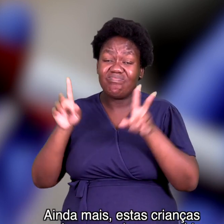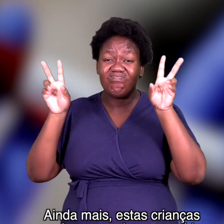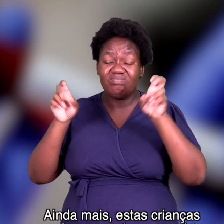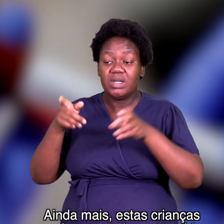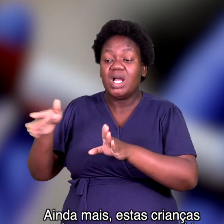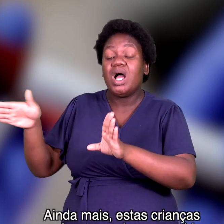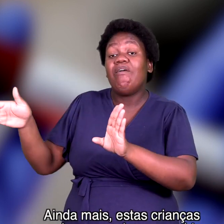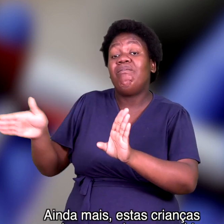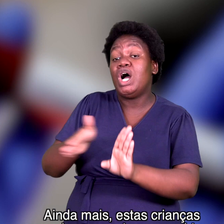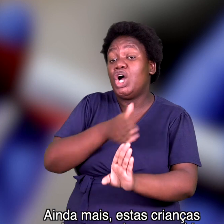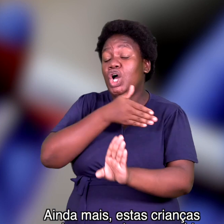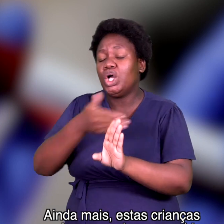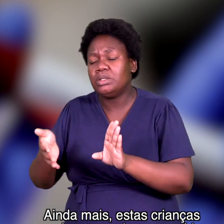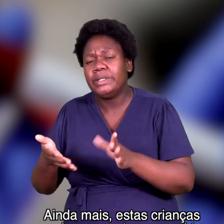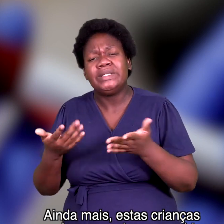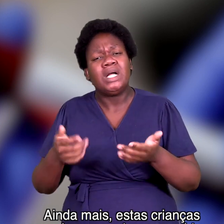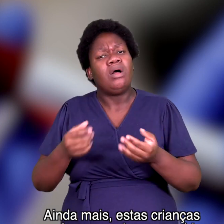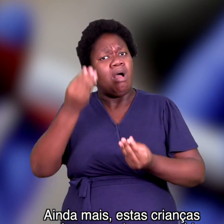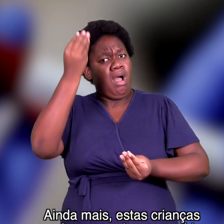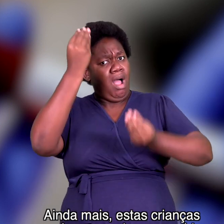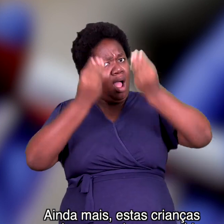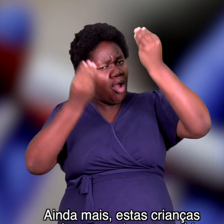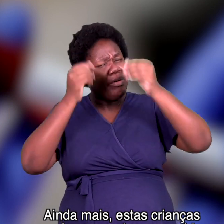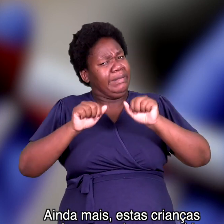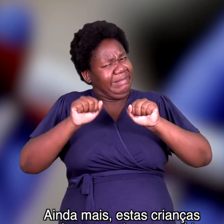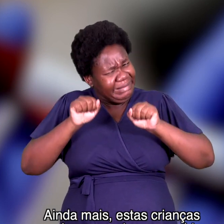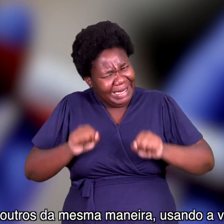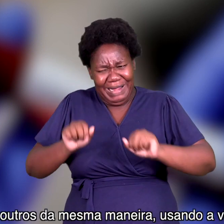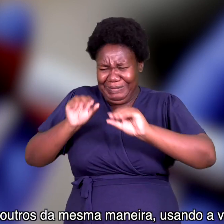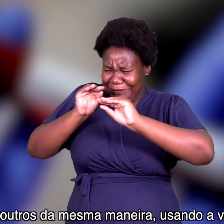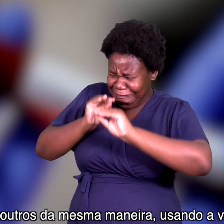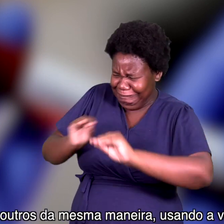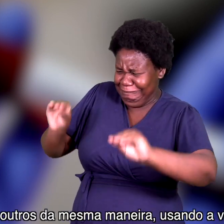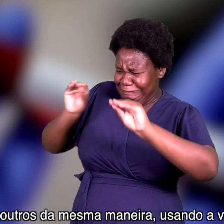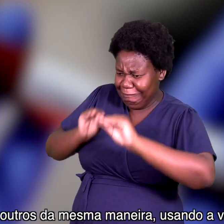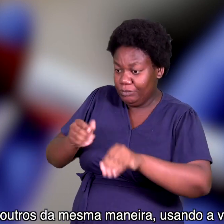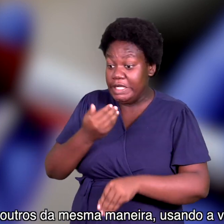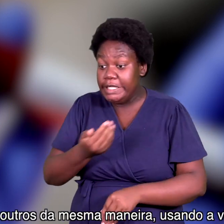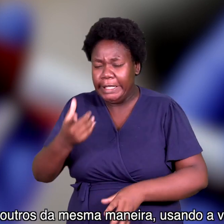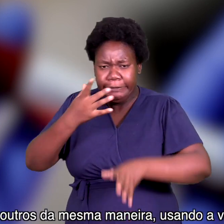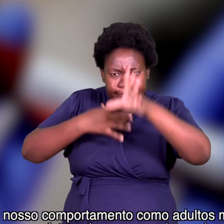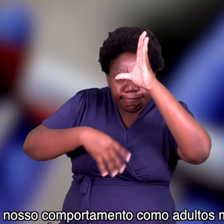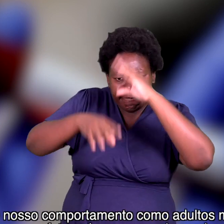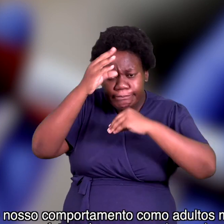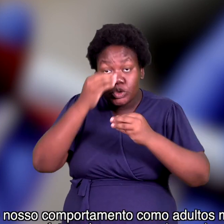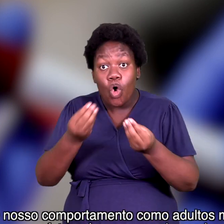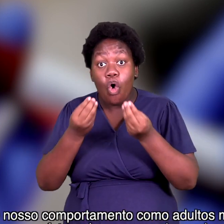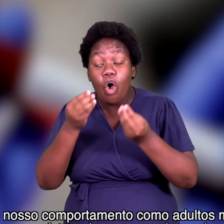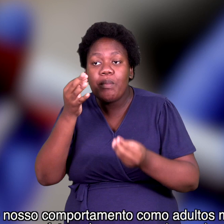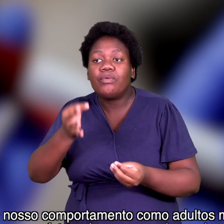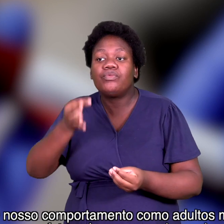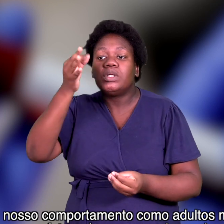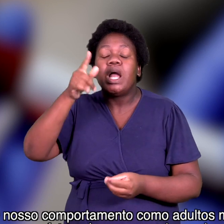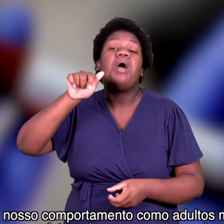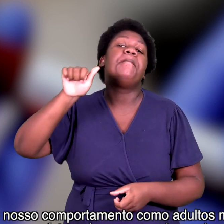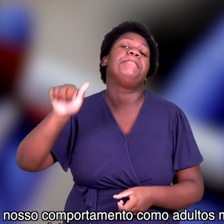crianças aprendem a resolver os problemas com os outros da mesma maneira, usando a violência. O nosso comportamento como adultos